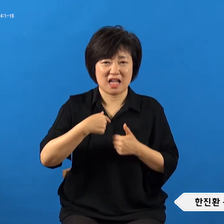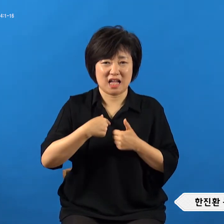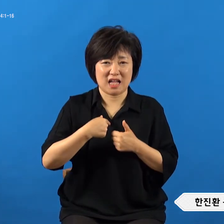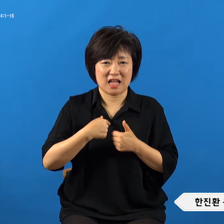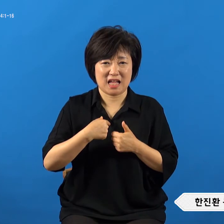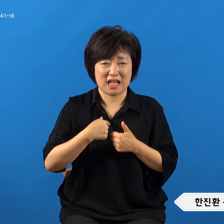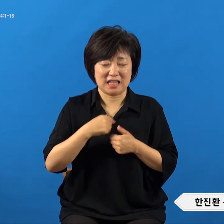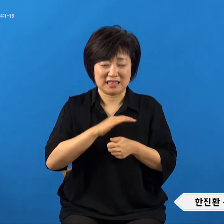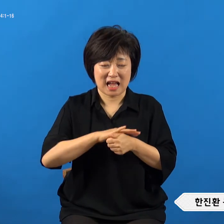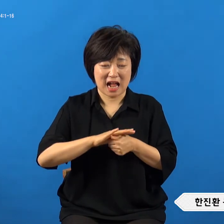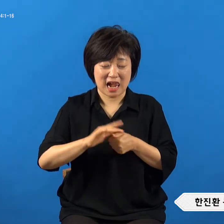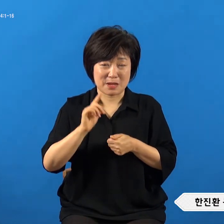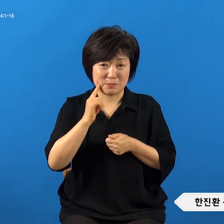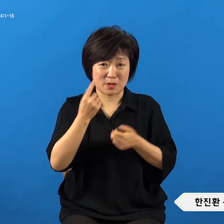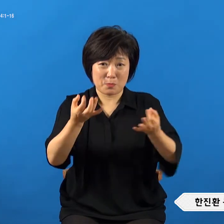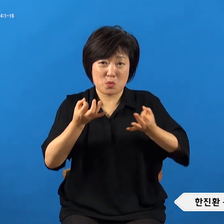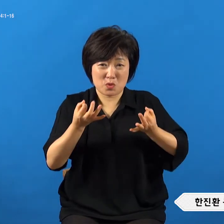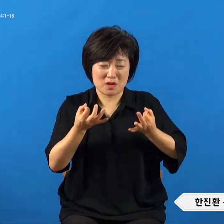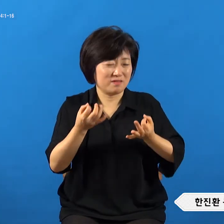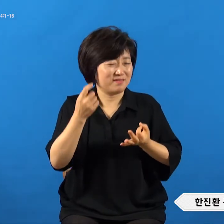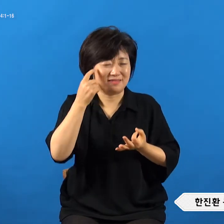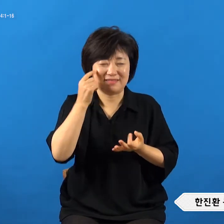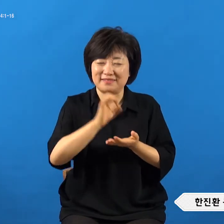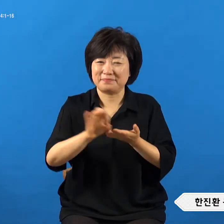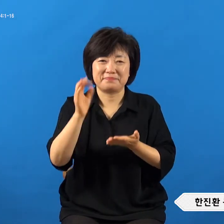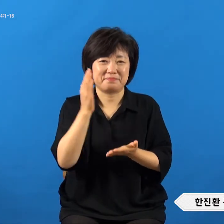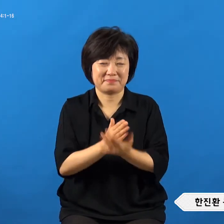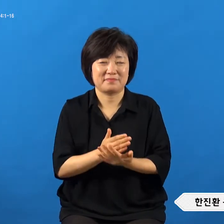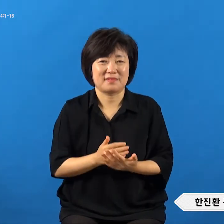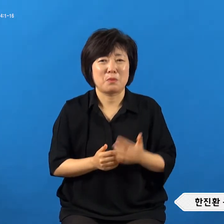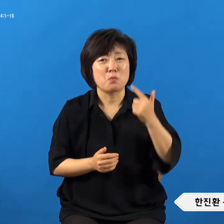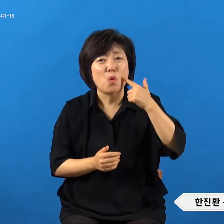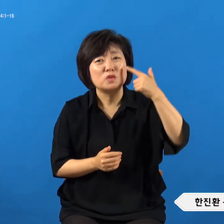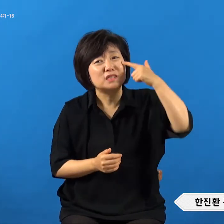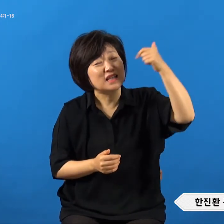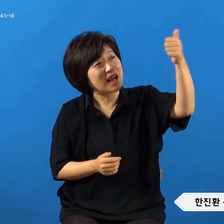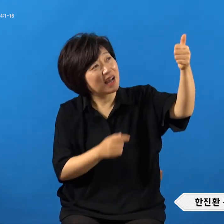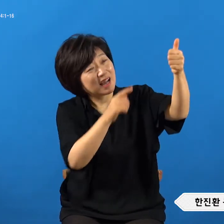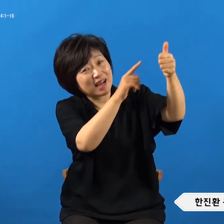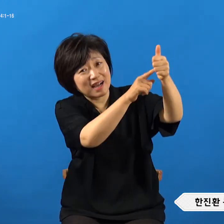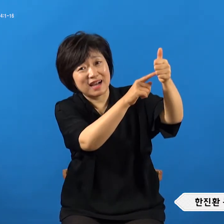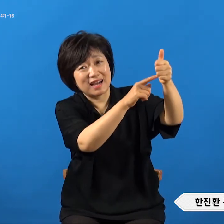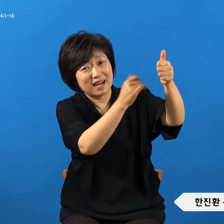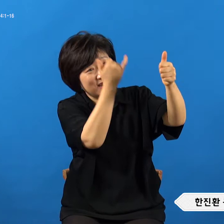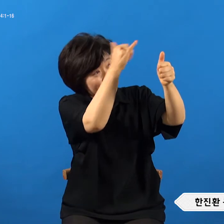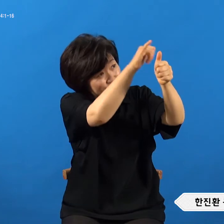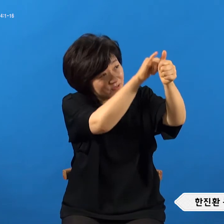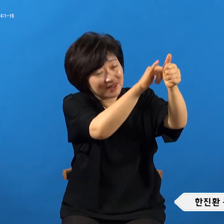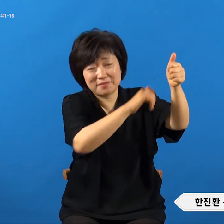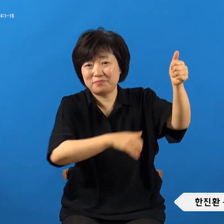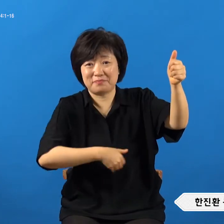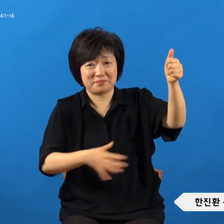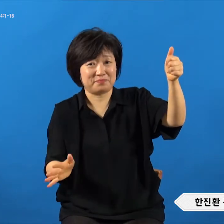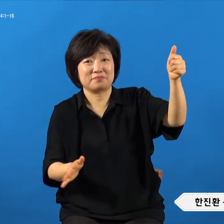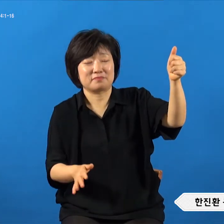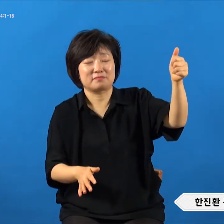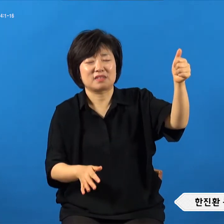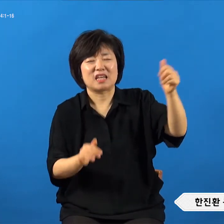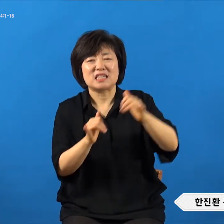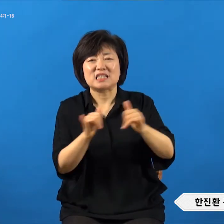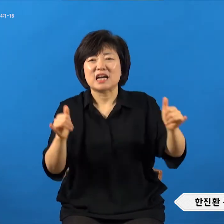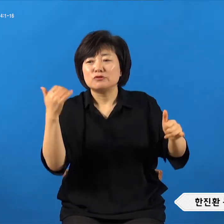목사에게 잘 보이려고 할 필요가 없습니다. 일꾼은 목사에게 잘 보이려고 할 필요가 없습니다.